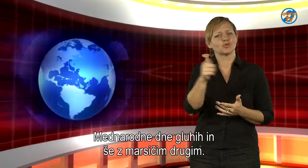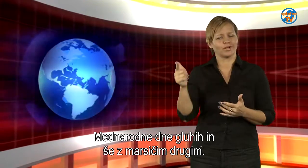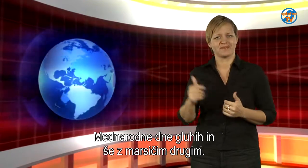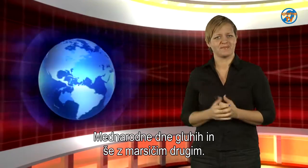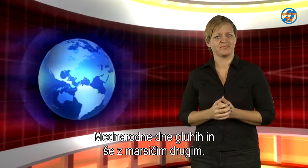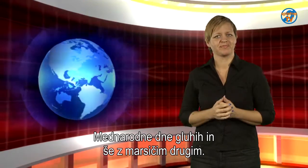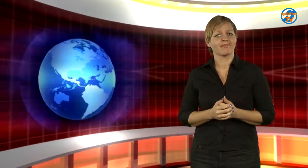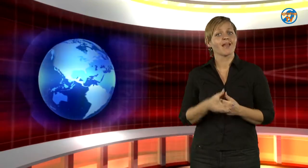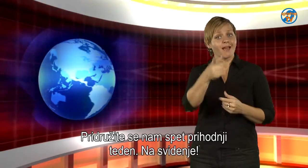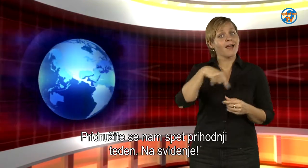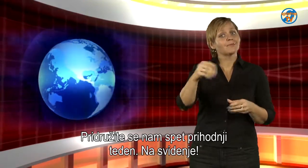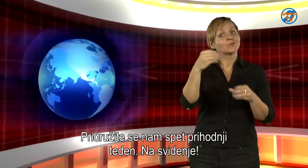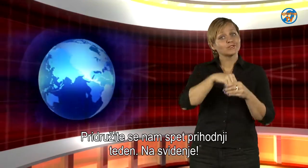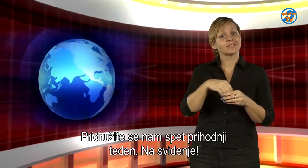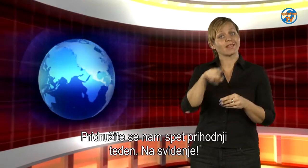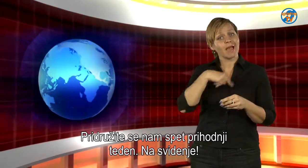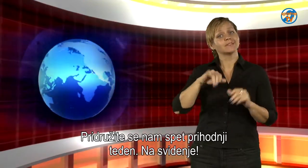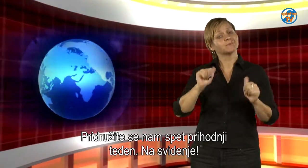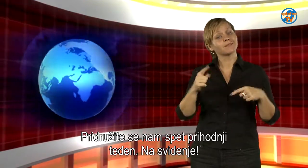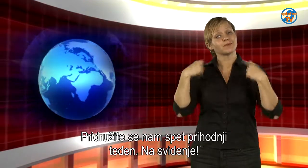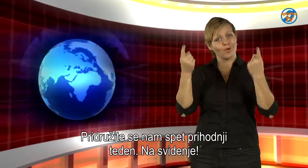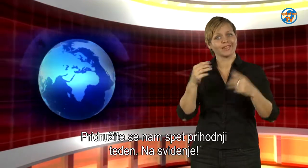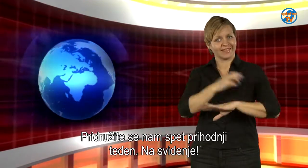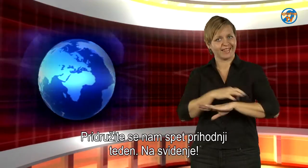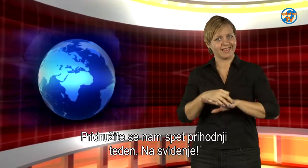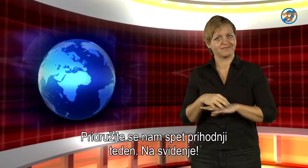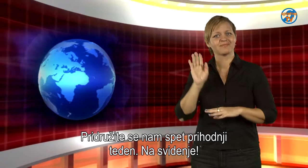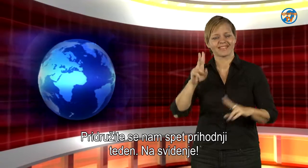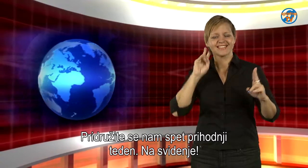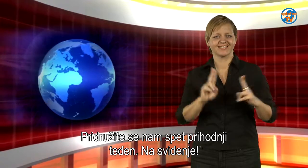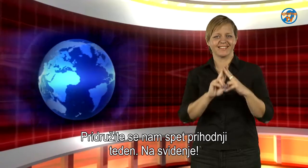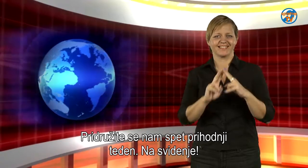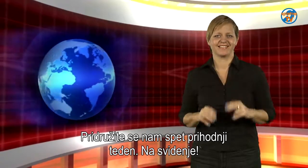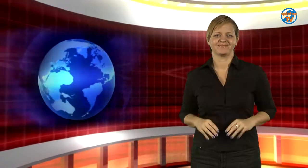Pridružite se nam spet prihodnji teden. Nasvidenje.